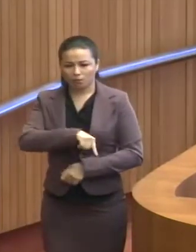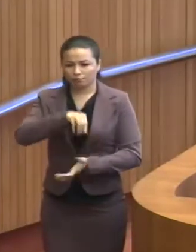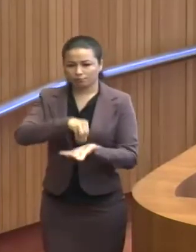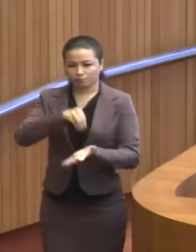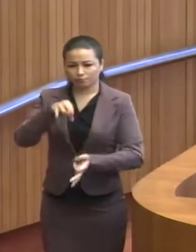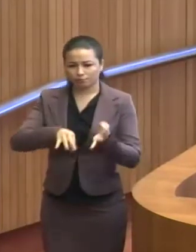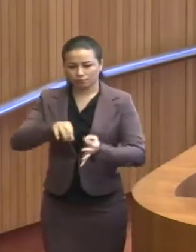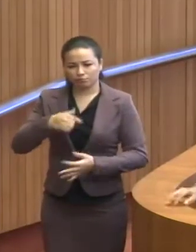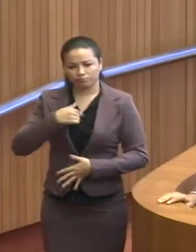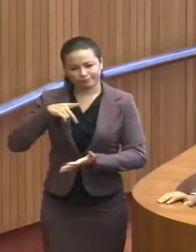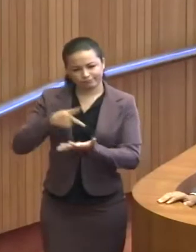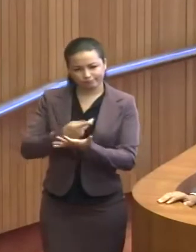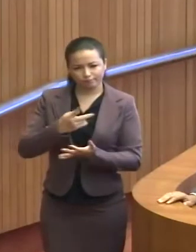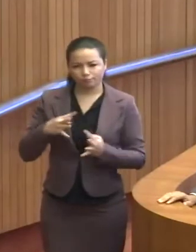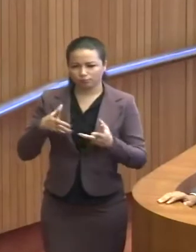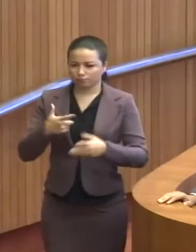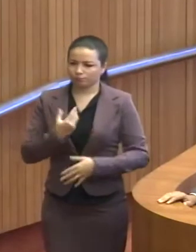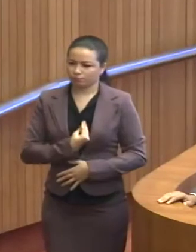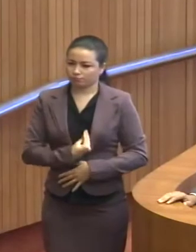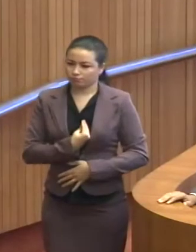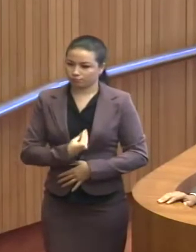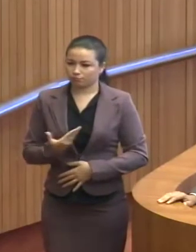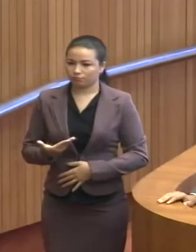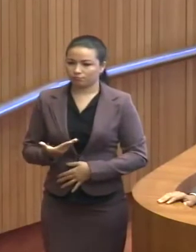vítima em toda a minha vida.